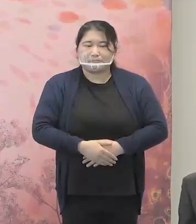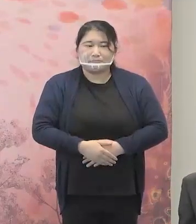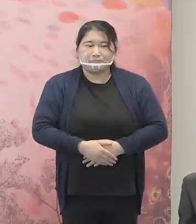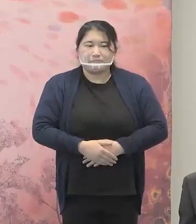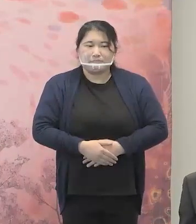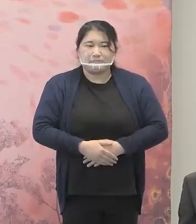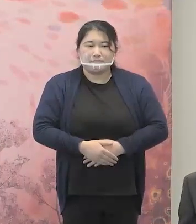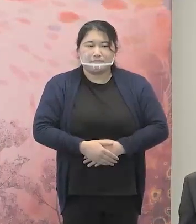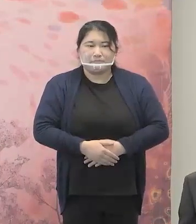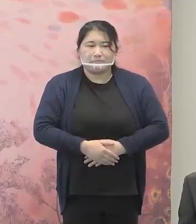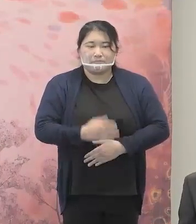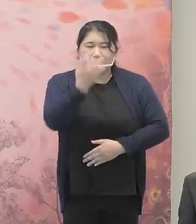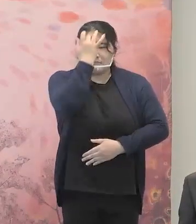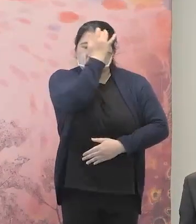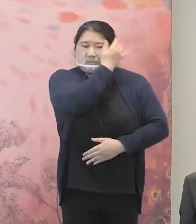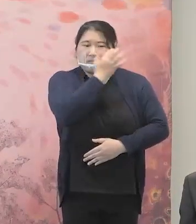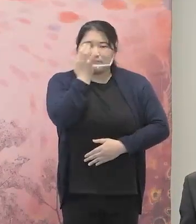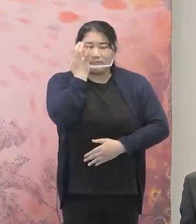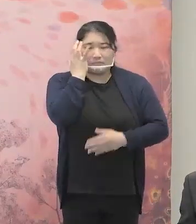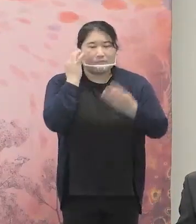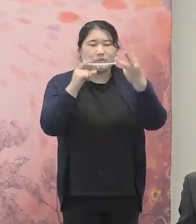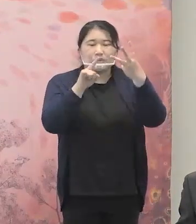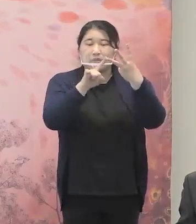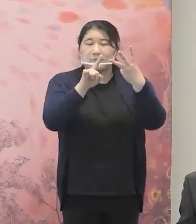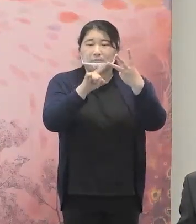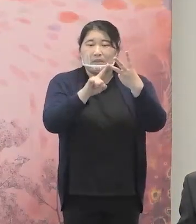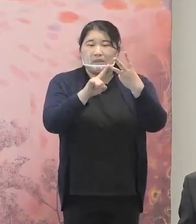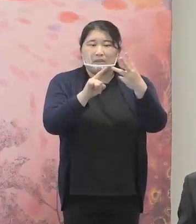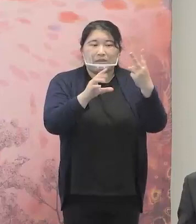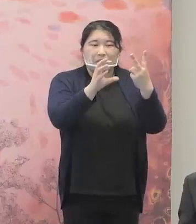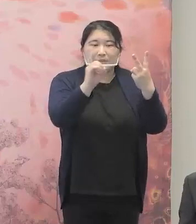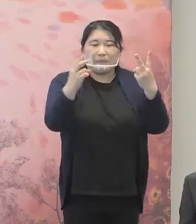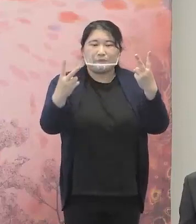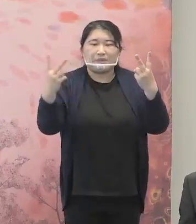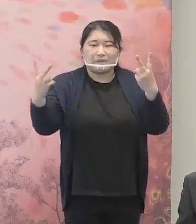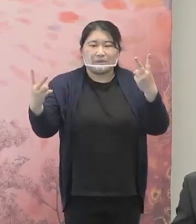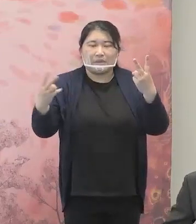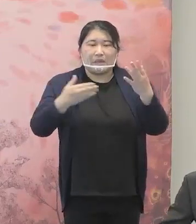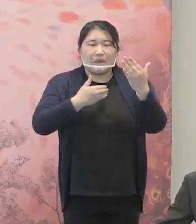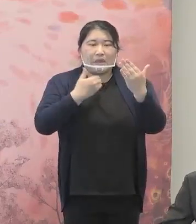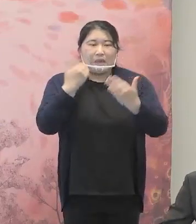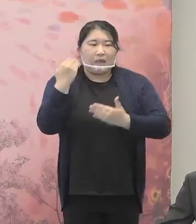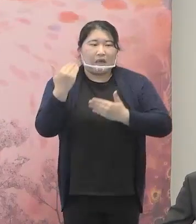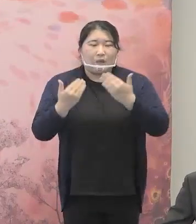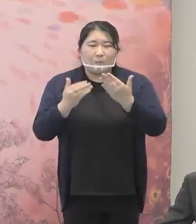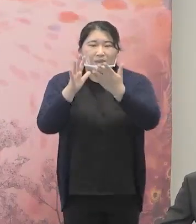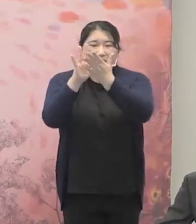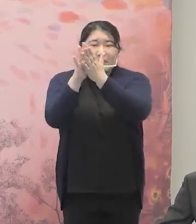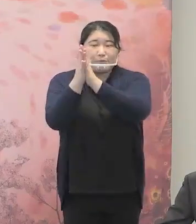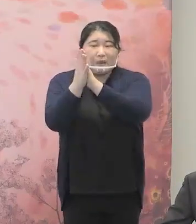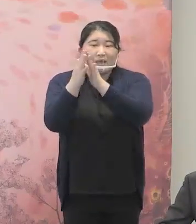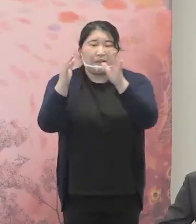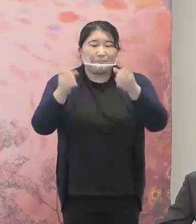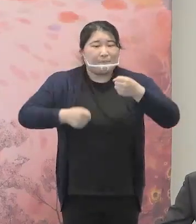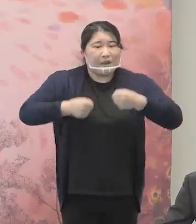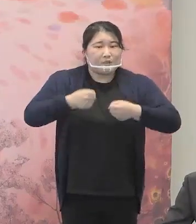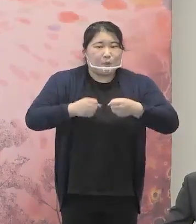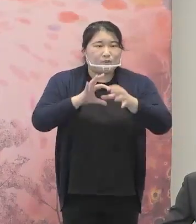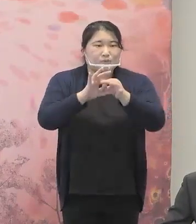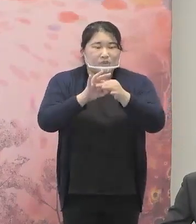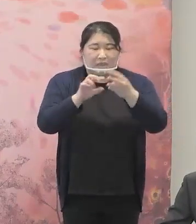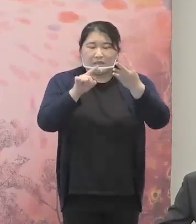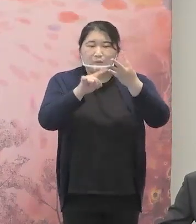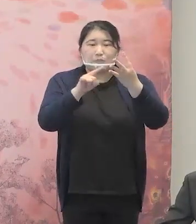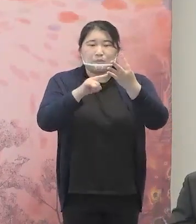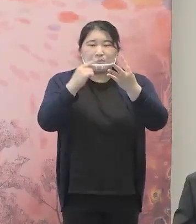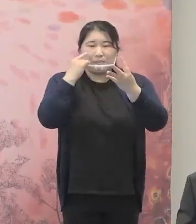。次の3番2022青森桜マラソンの開催についてと、まあ、過去4の青森春